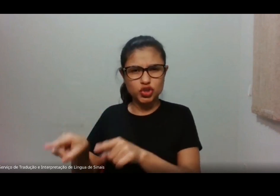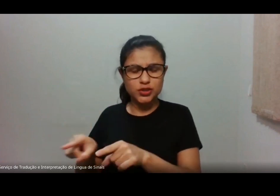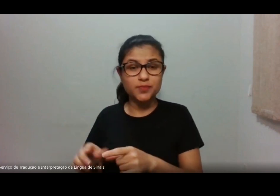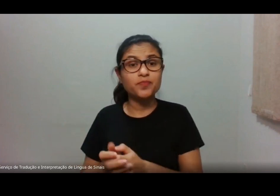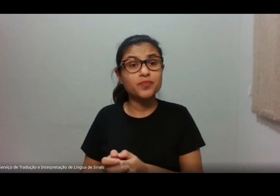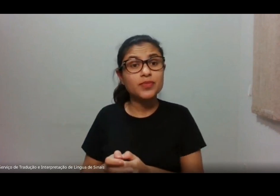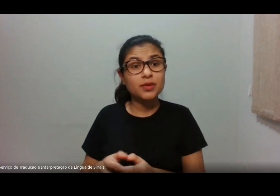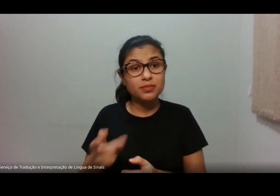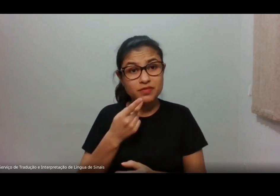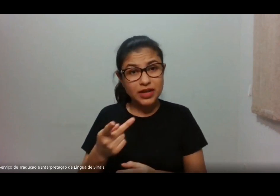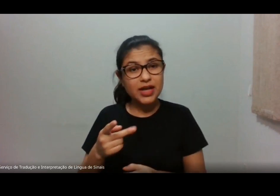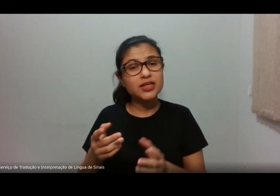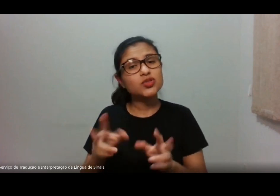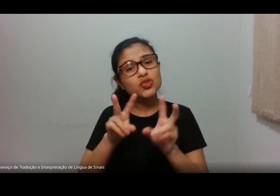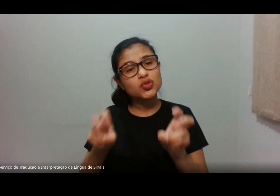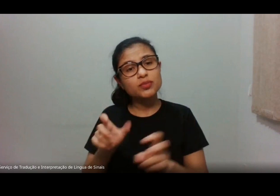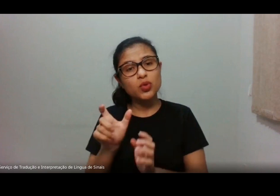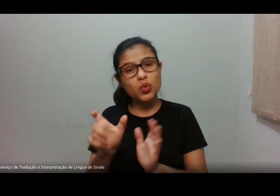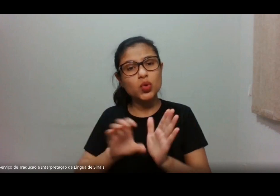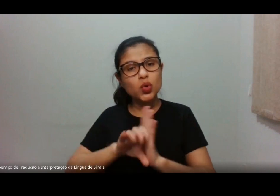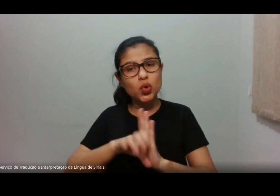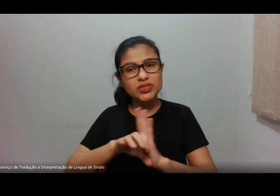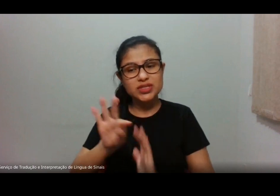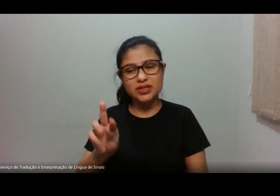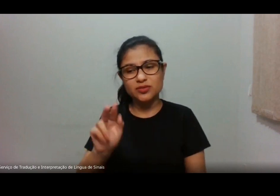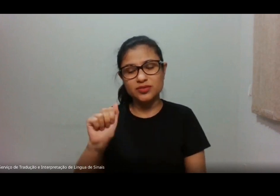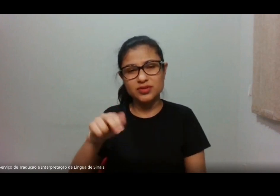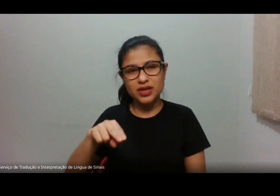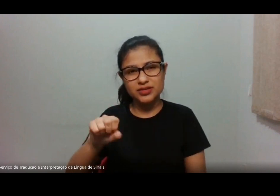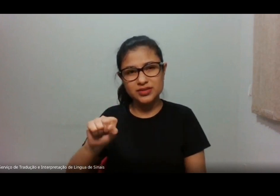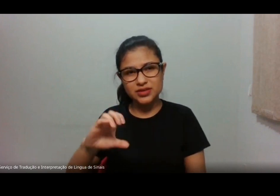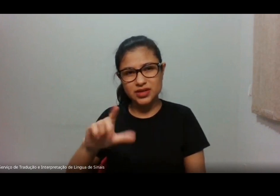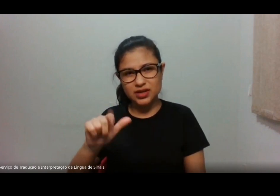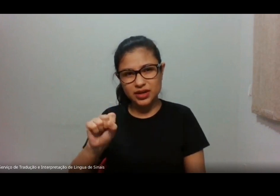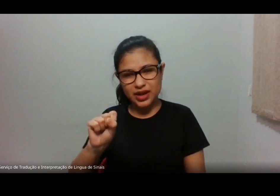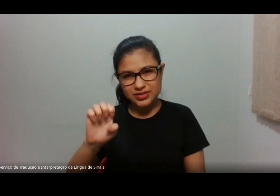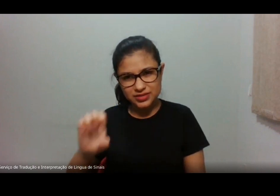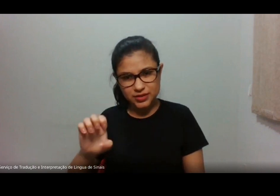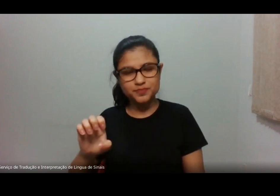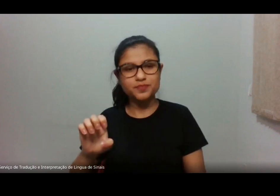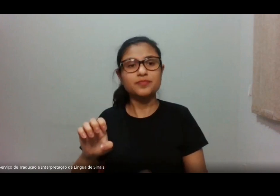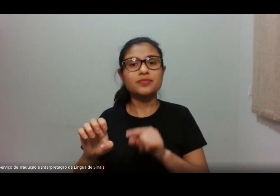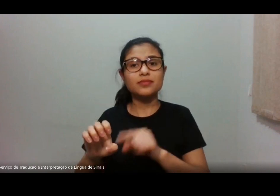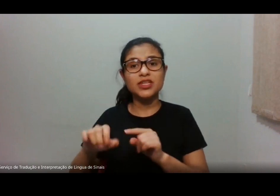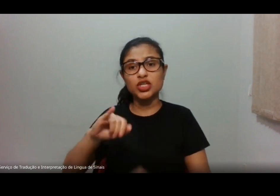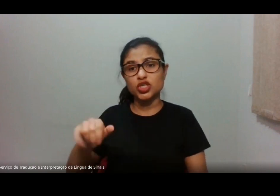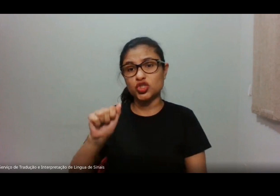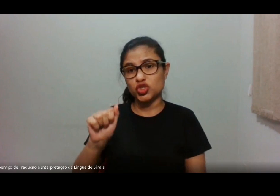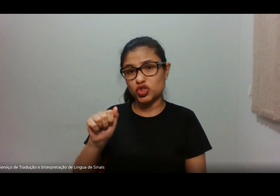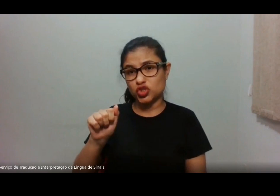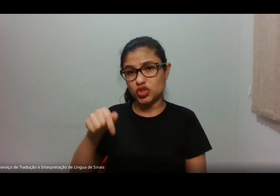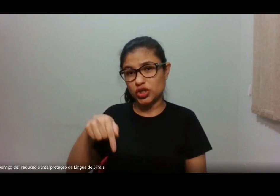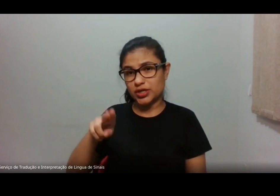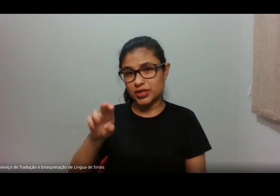de transclasse, quer dizer, o neologismo transclasse, o conceito, né, Chantal Jacquet, essa filósofa, que